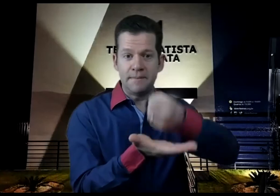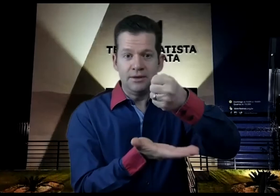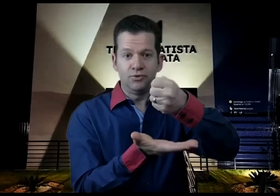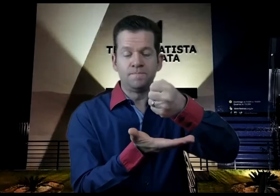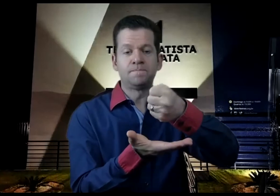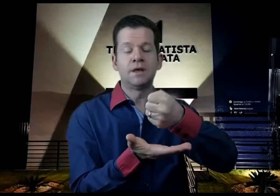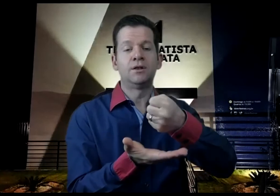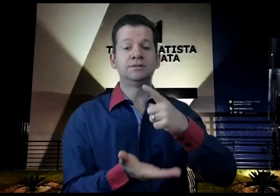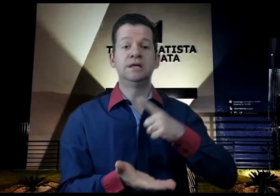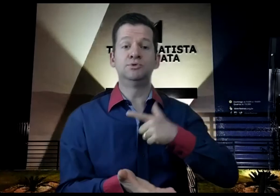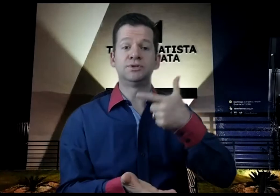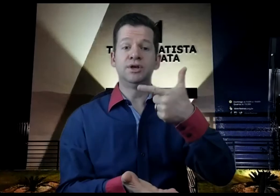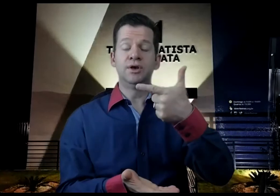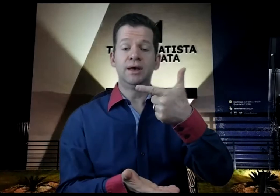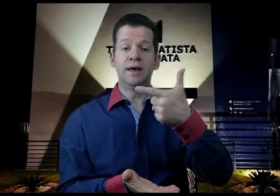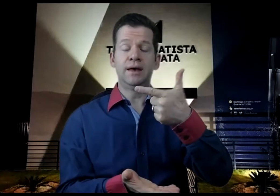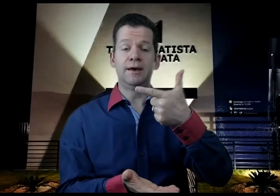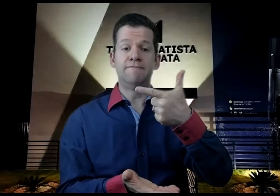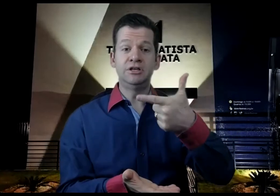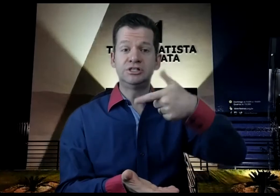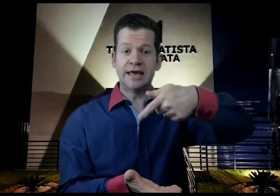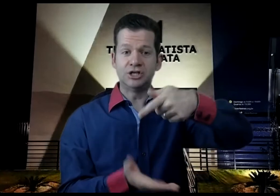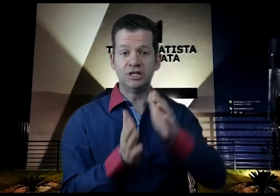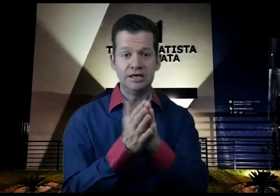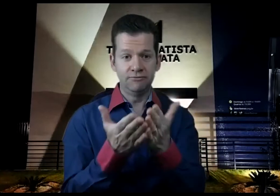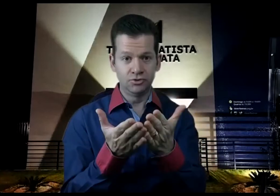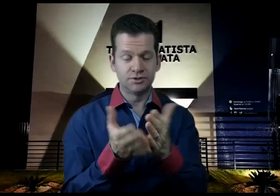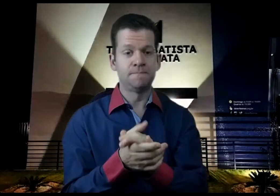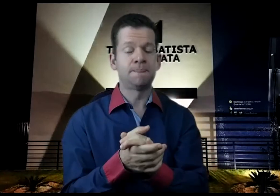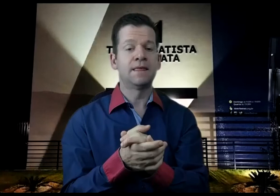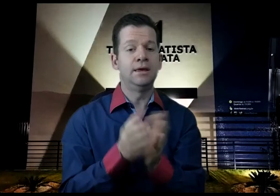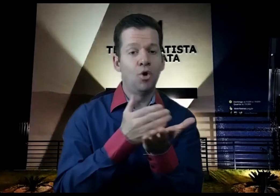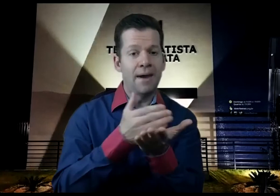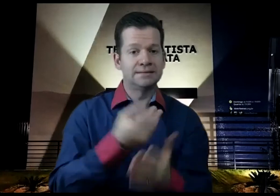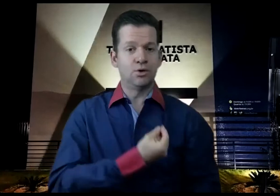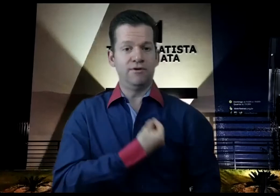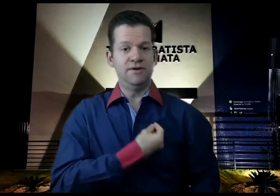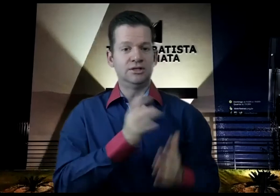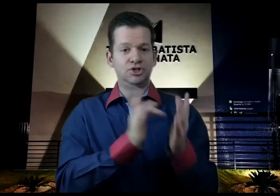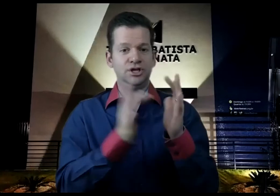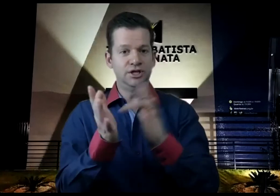Testamento, nós temos 27 livros e começa com a vida de